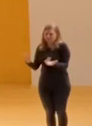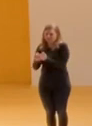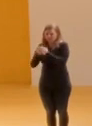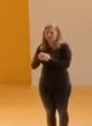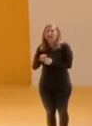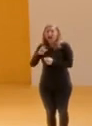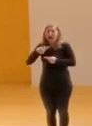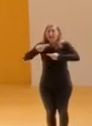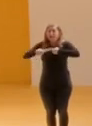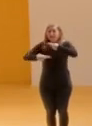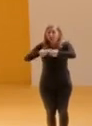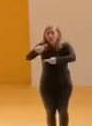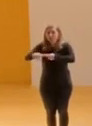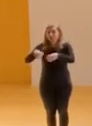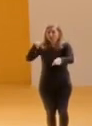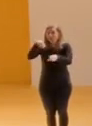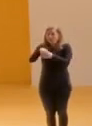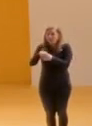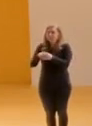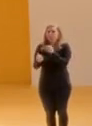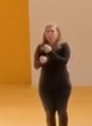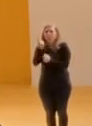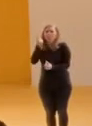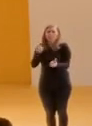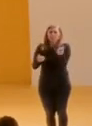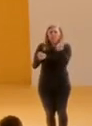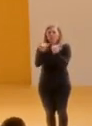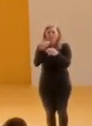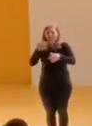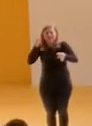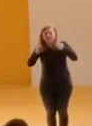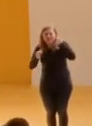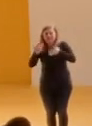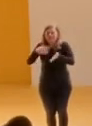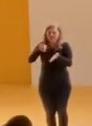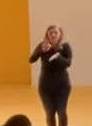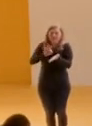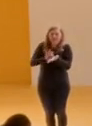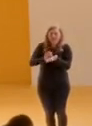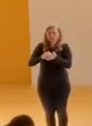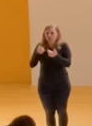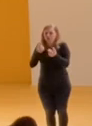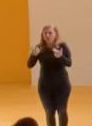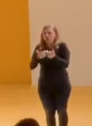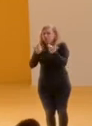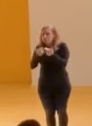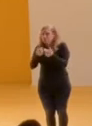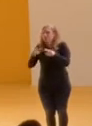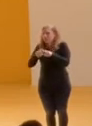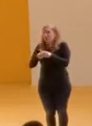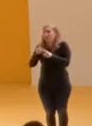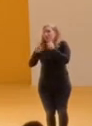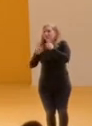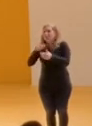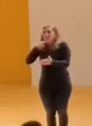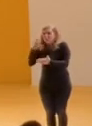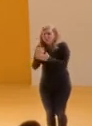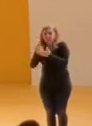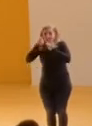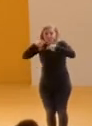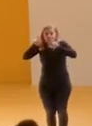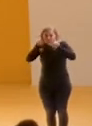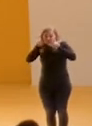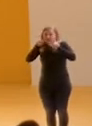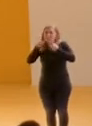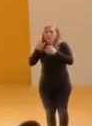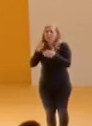tego procesu jest pojawiają się różne niepewności pojawiają się różne przeszkody mogą się pojawić też korzystne niespodzianki bo jak